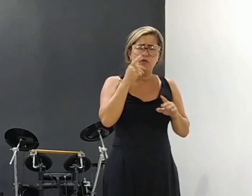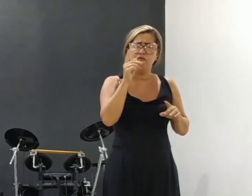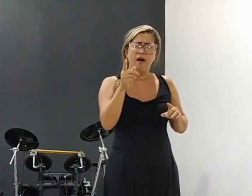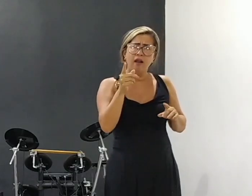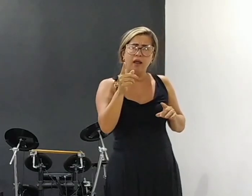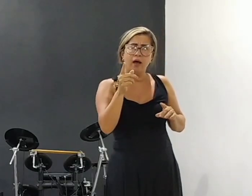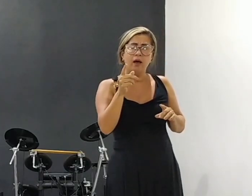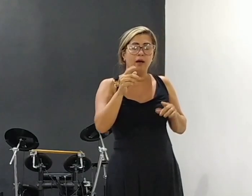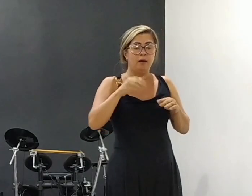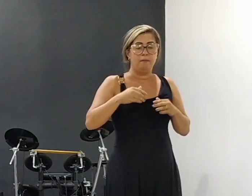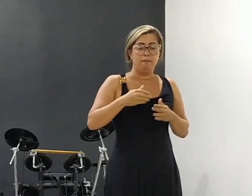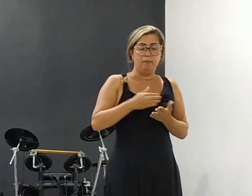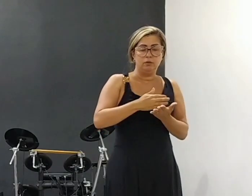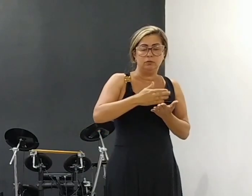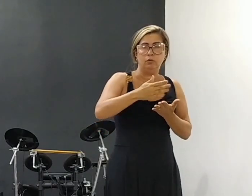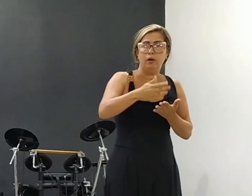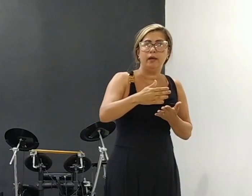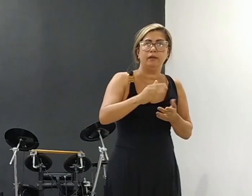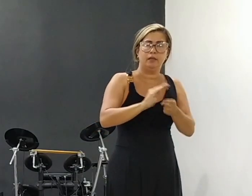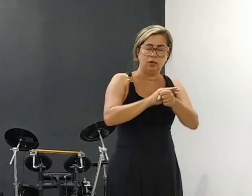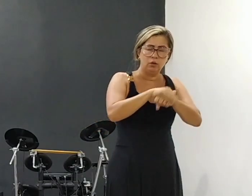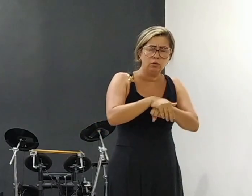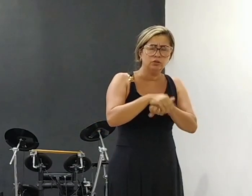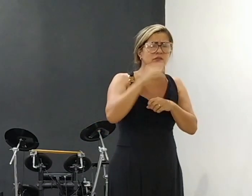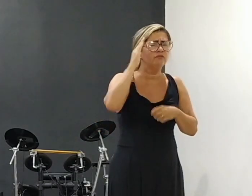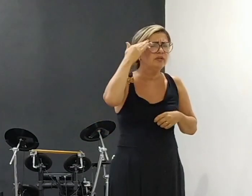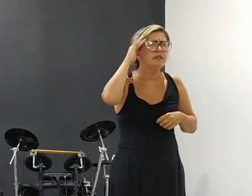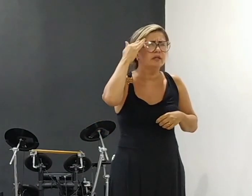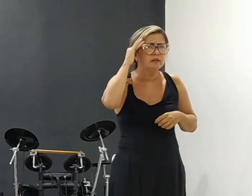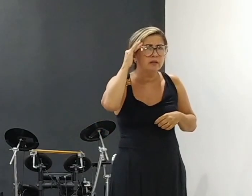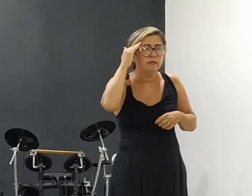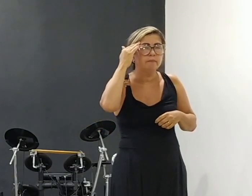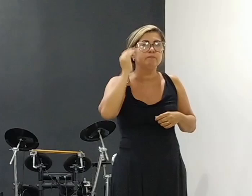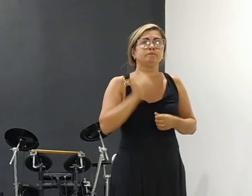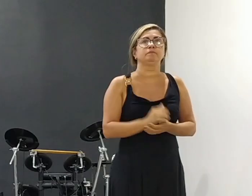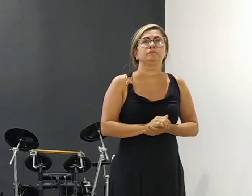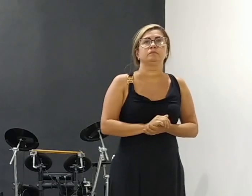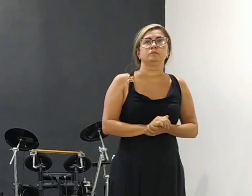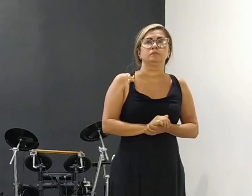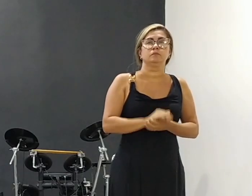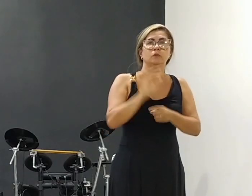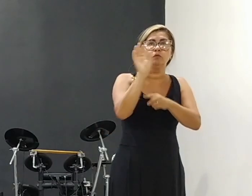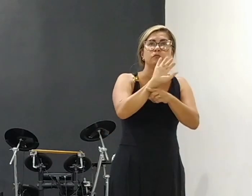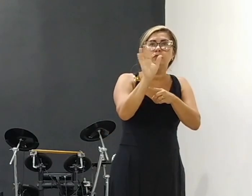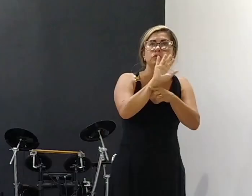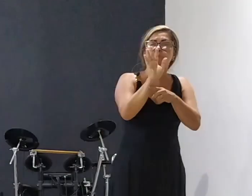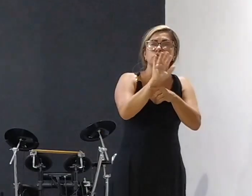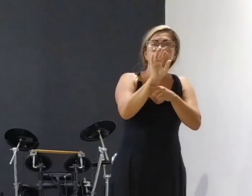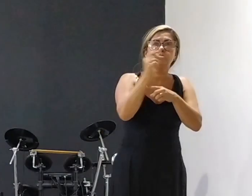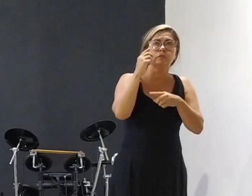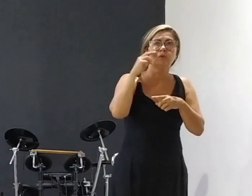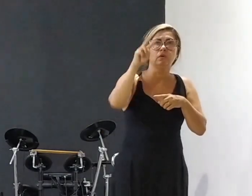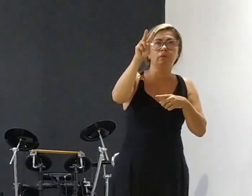vai entender o que esse vídeo quer falar para nós. Lá.